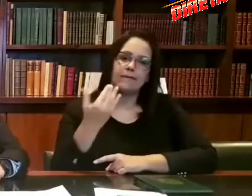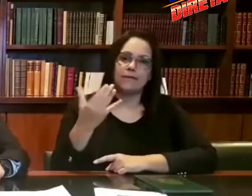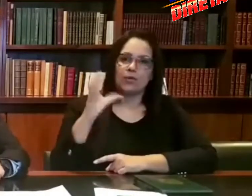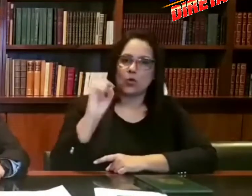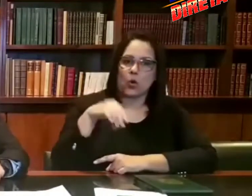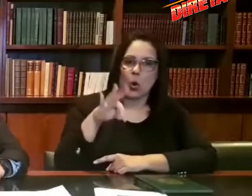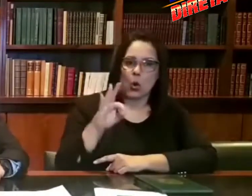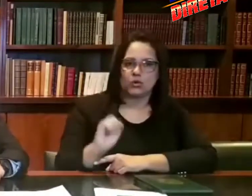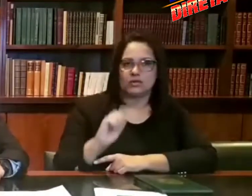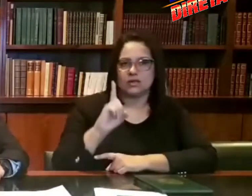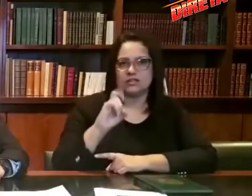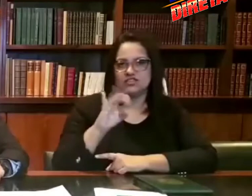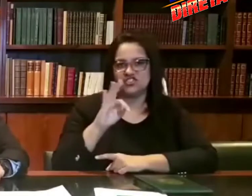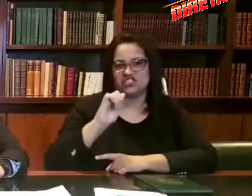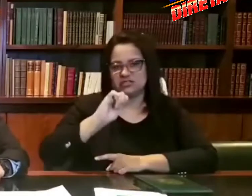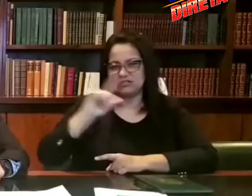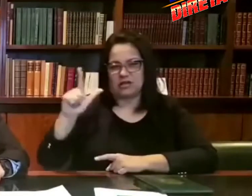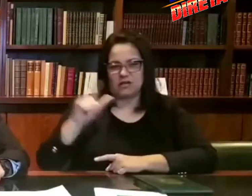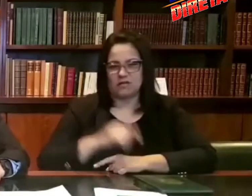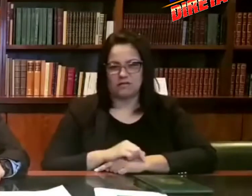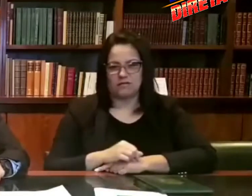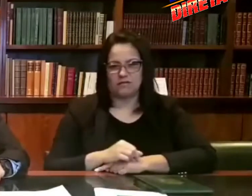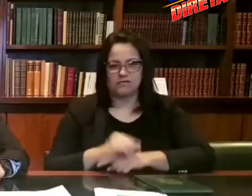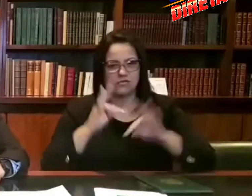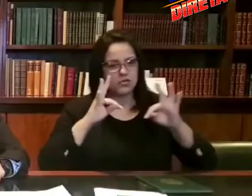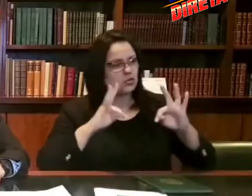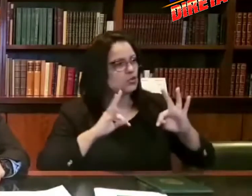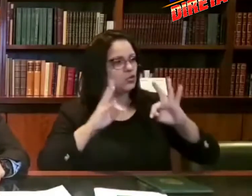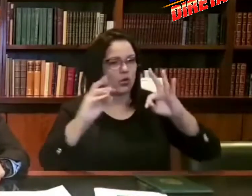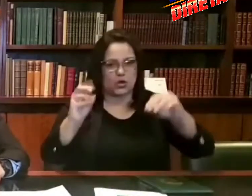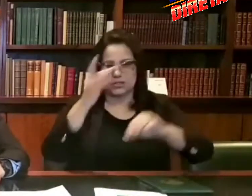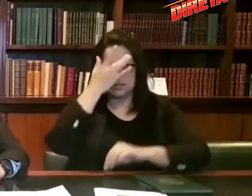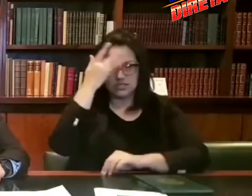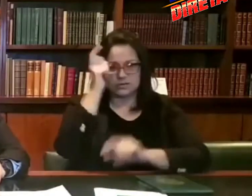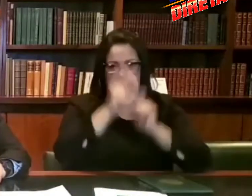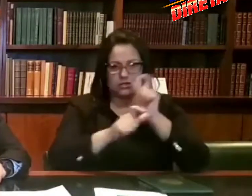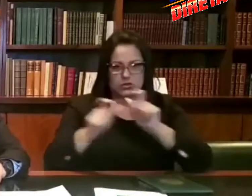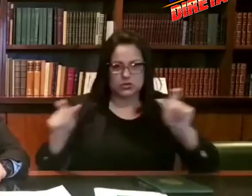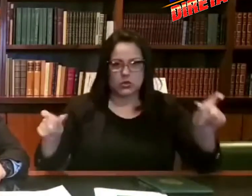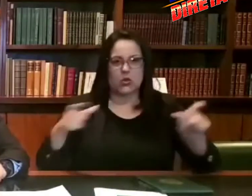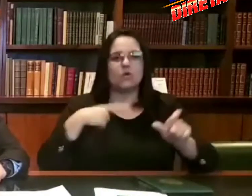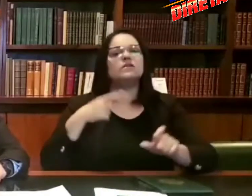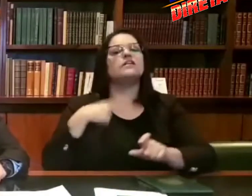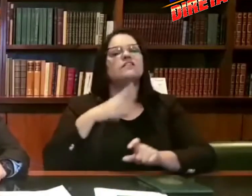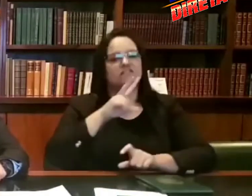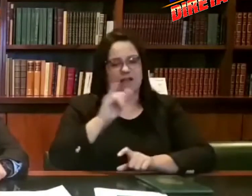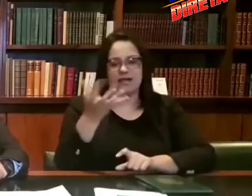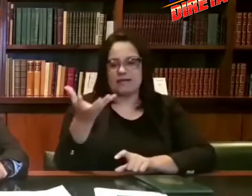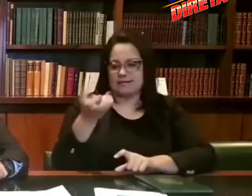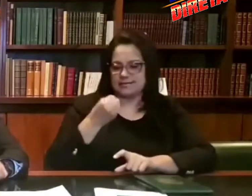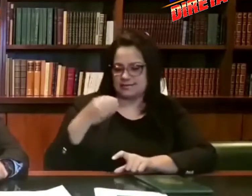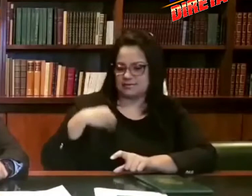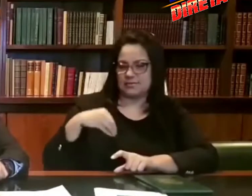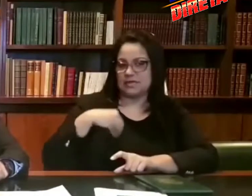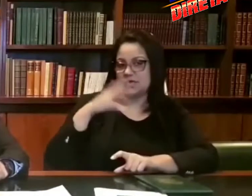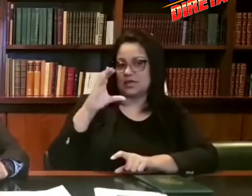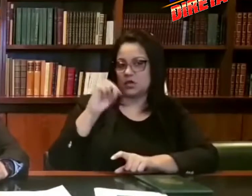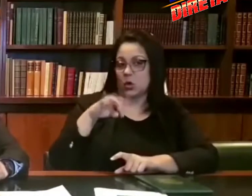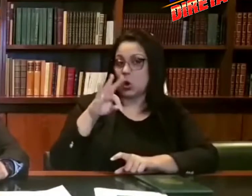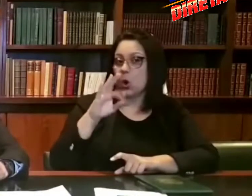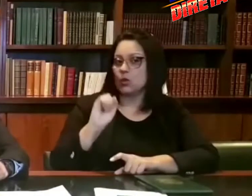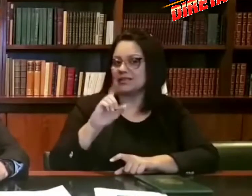falar amanhã, mas estou adiantando. Todas as pessoas do auxílio receberão uma conta digital